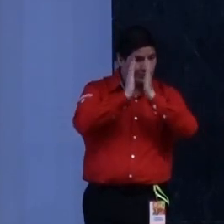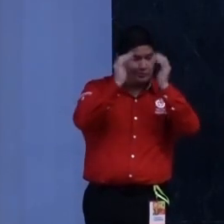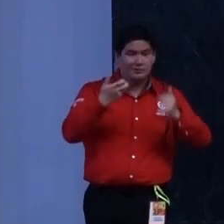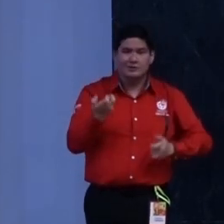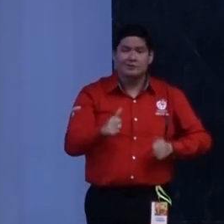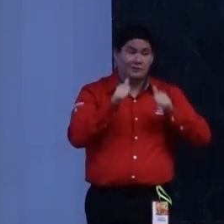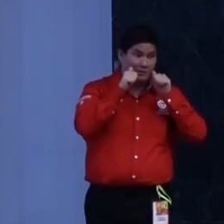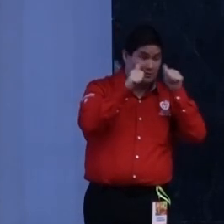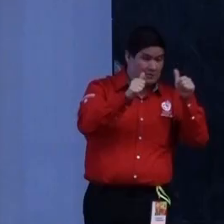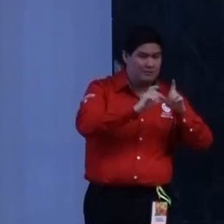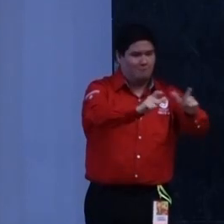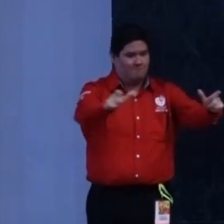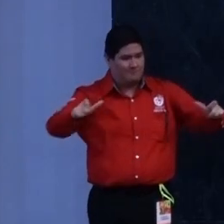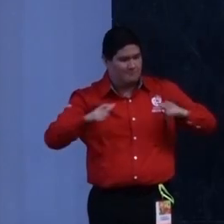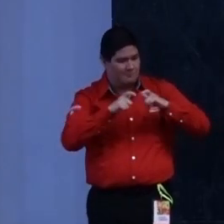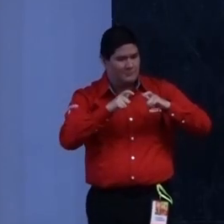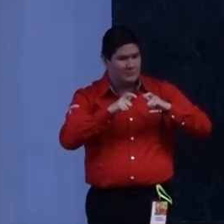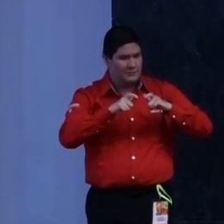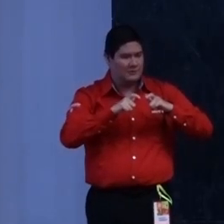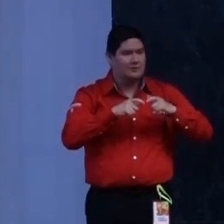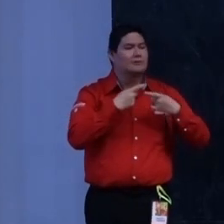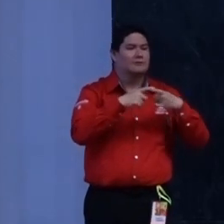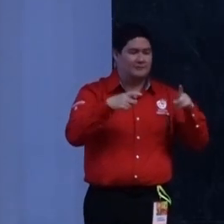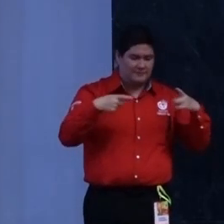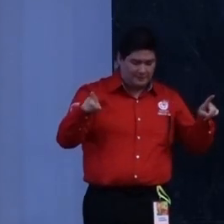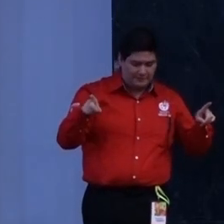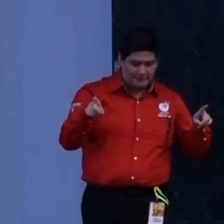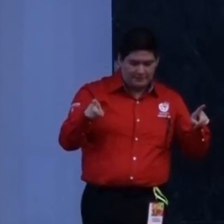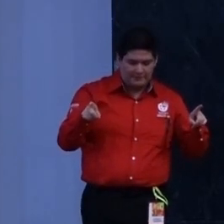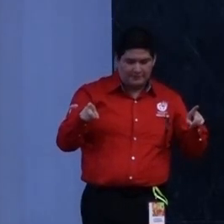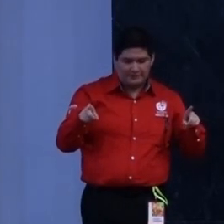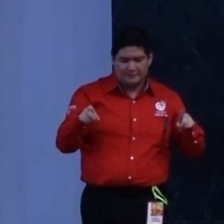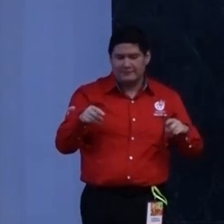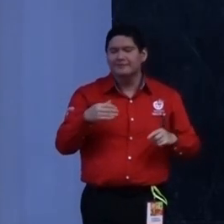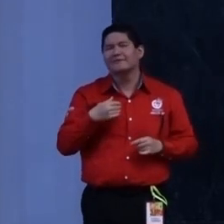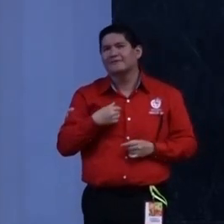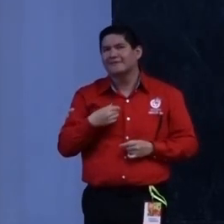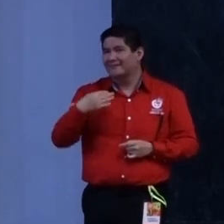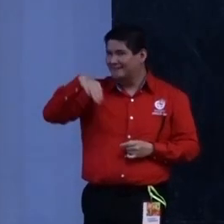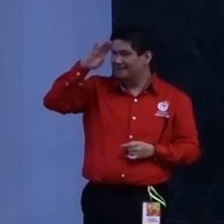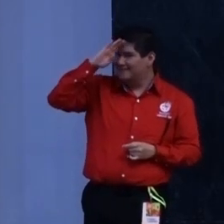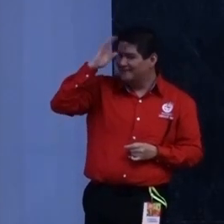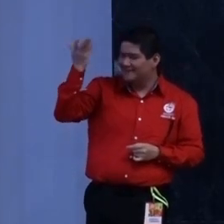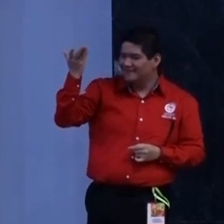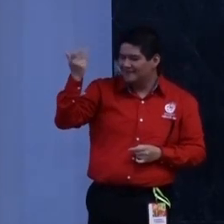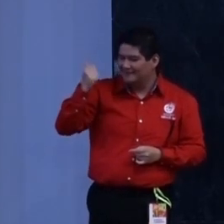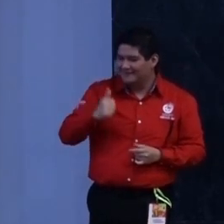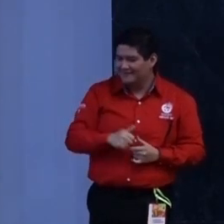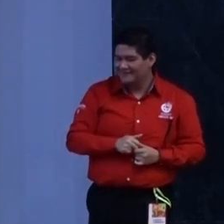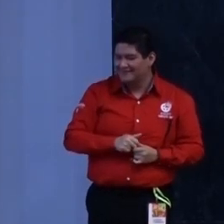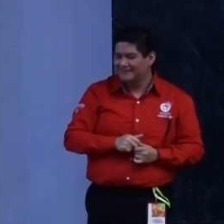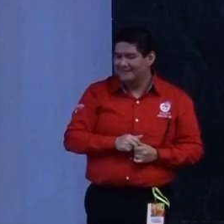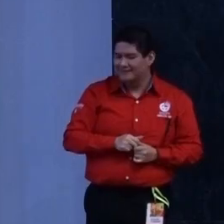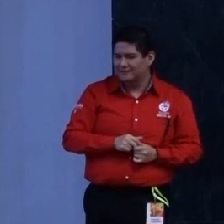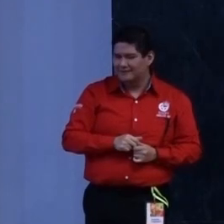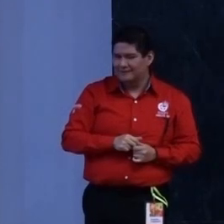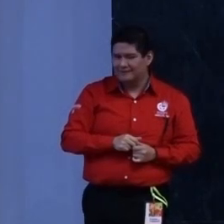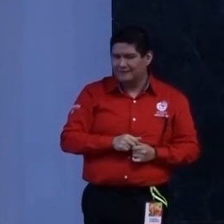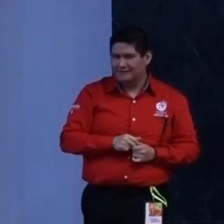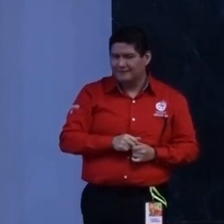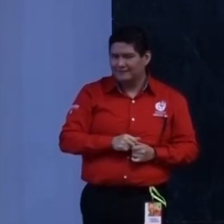atención colectiva de múltiples necesidades. Me encontré un ejemplo muy A ver, suéltalo.